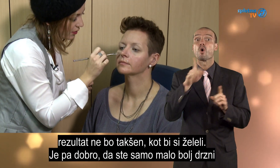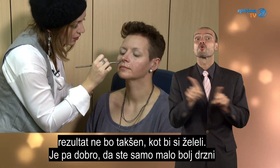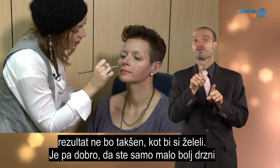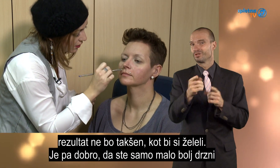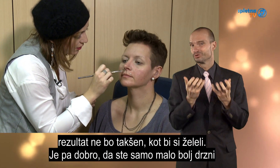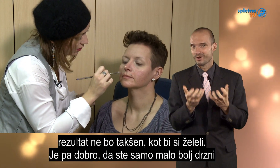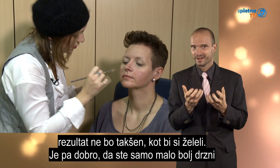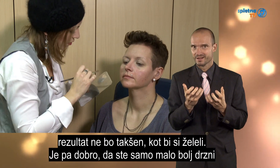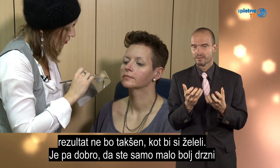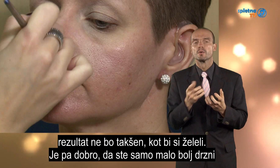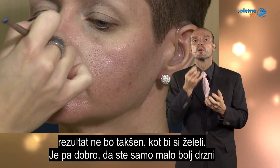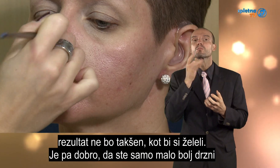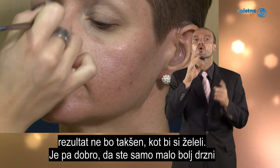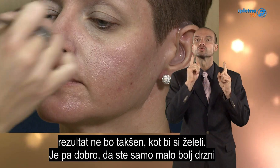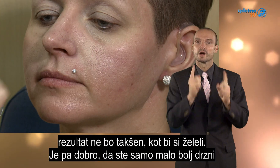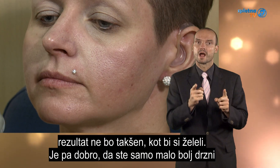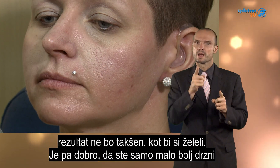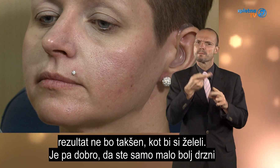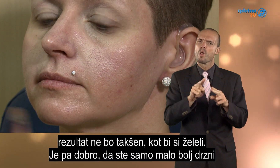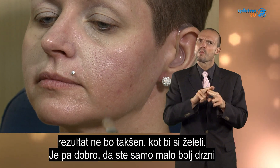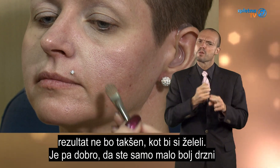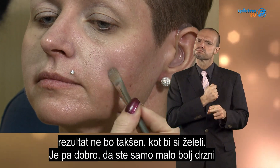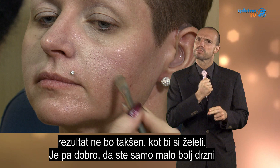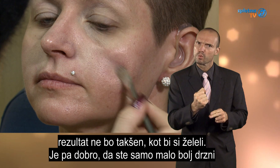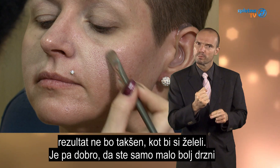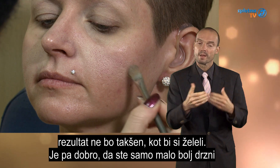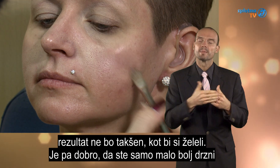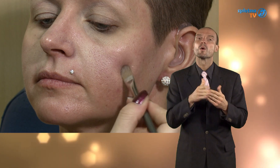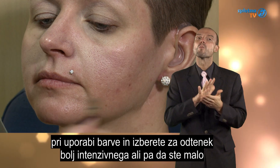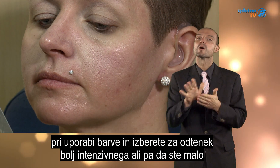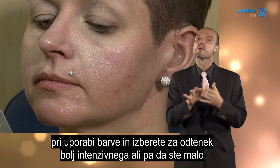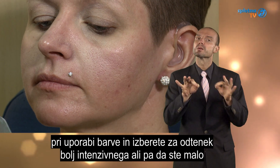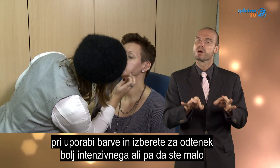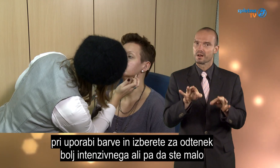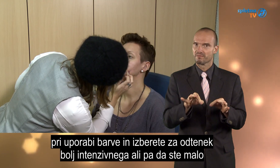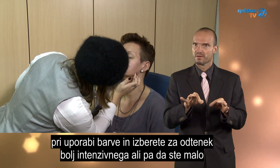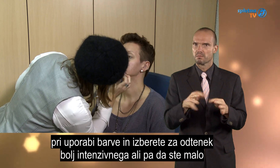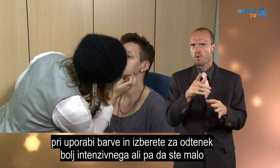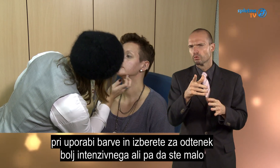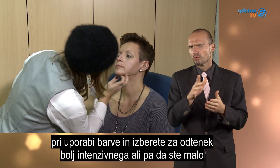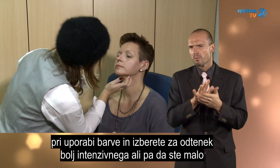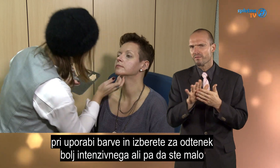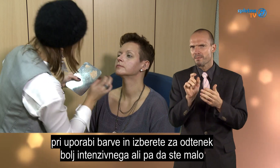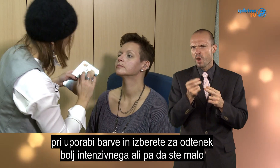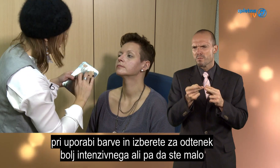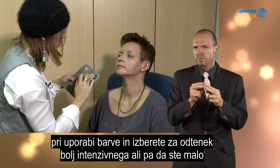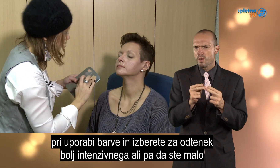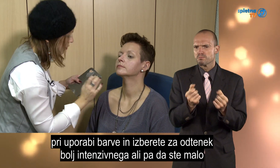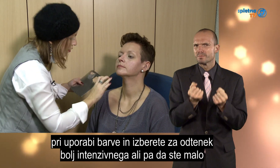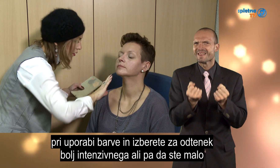želeli. Je pa fajn, da mogoče ste samo malo bolj drzni pri uporabi barve, pa zberete mogoče za odtenk bolj intenzivnega